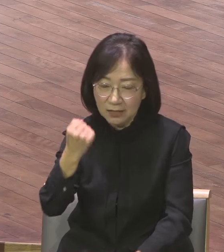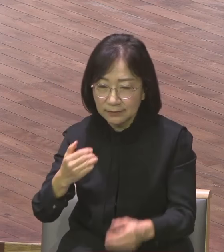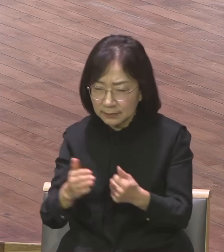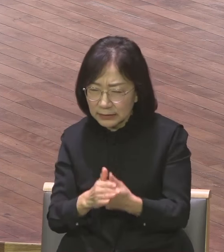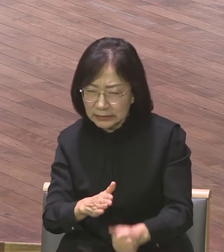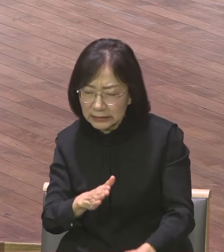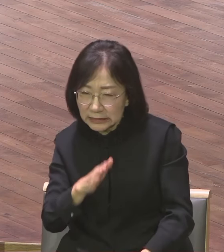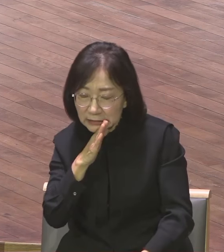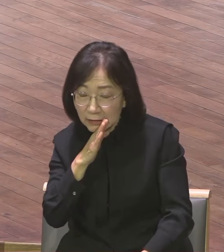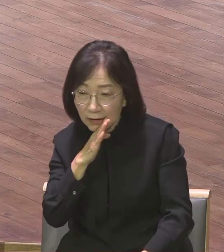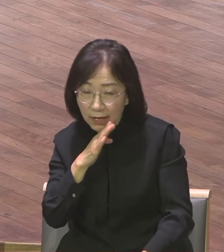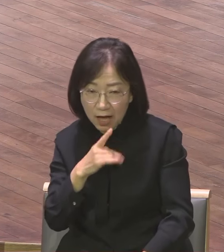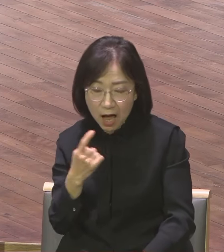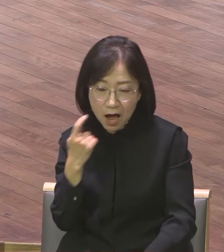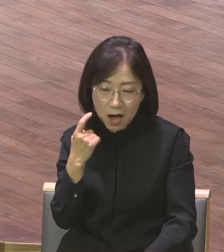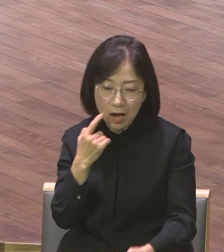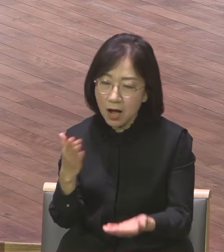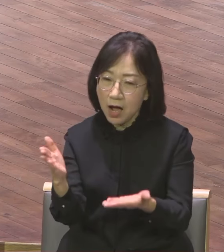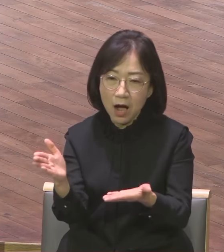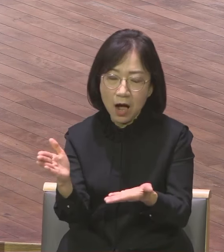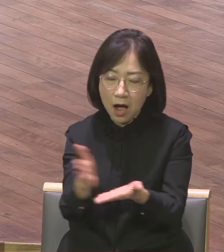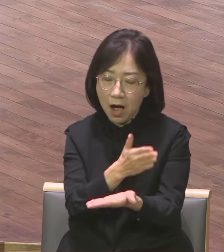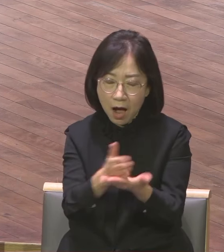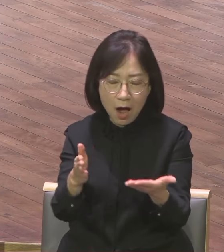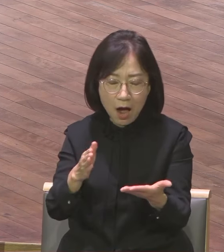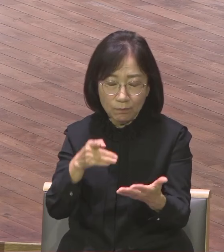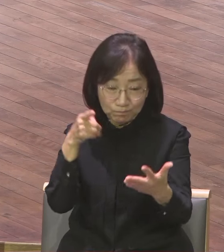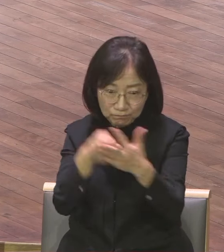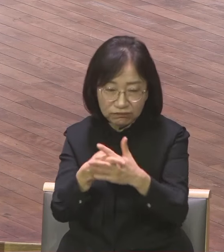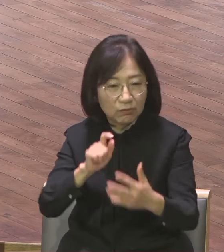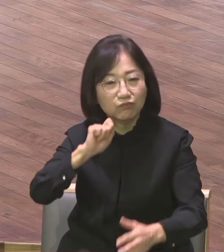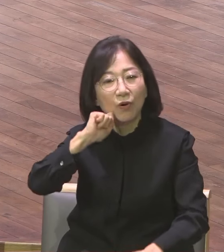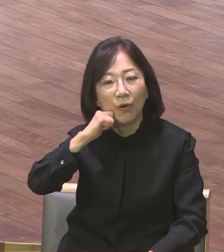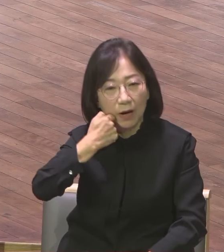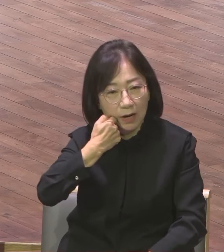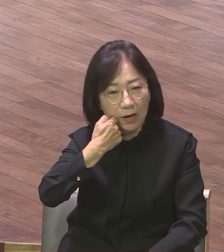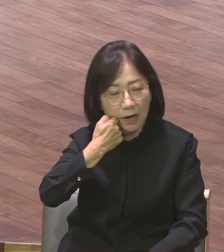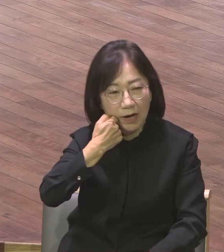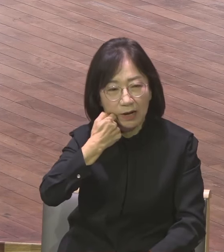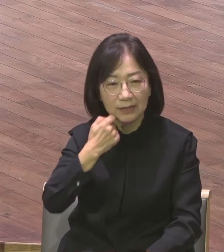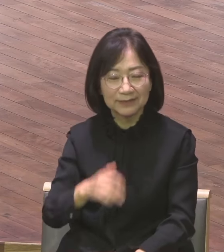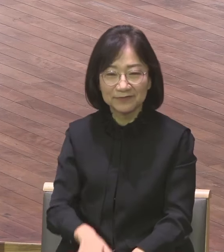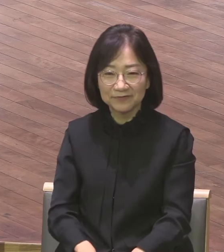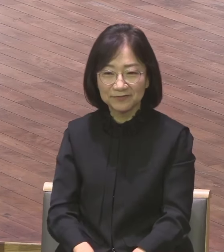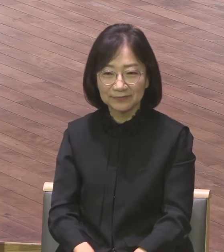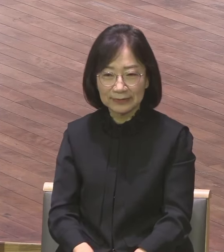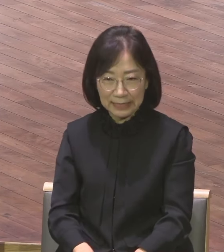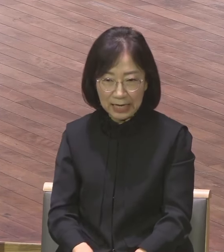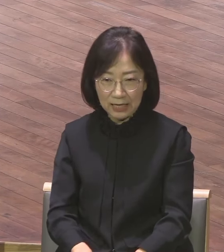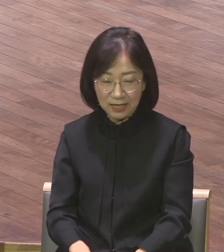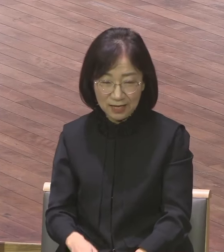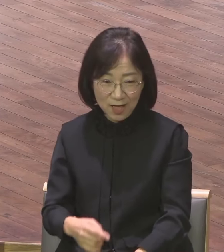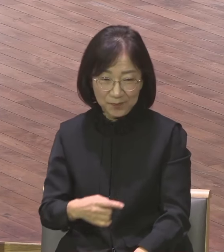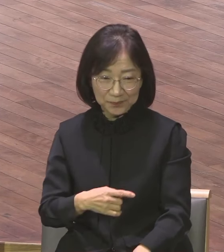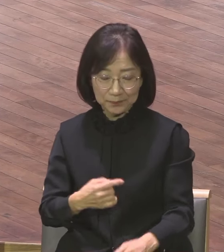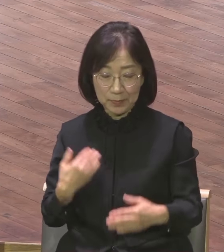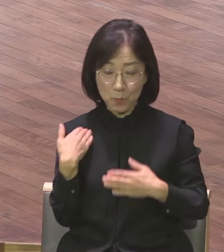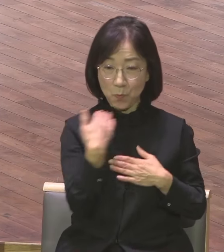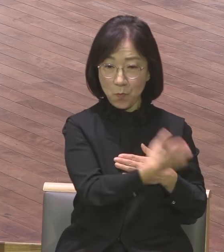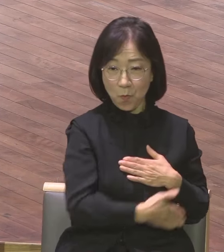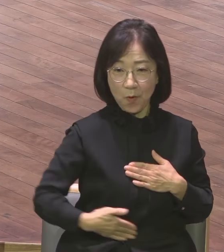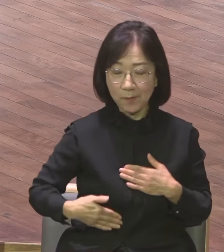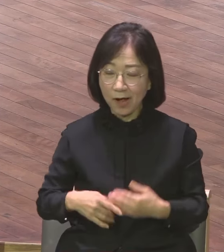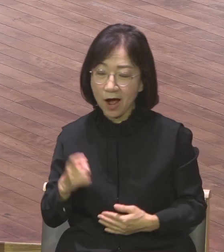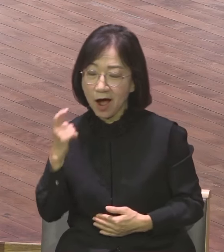진짜와 가짜를 구분하기도 힘들 만큼 이 뭡니까 딥페이크가